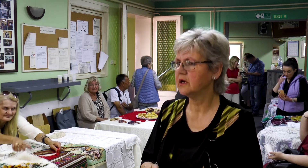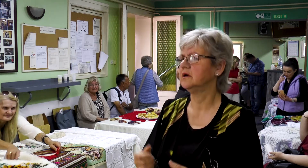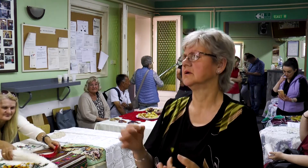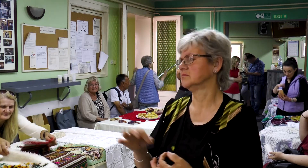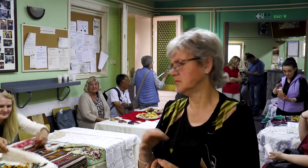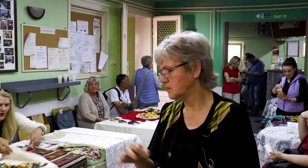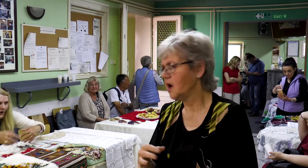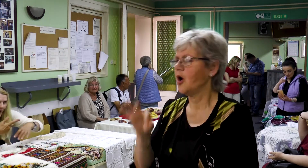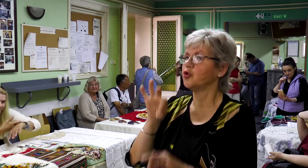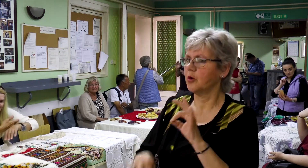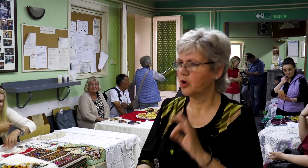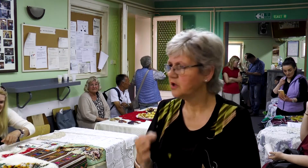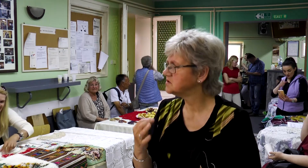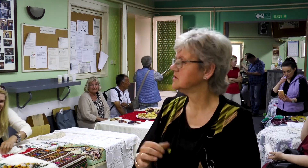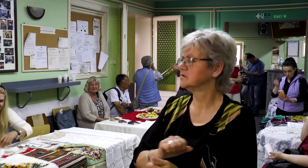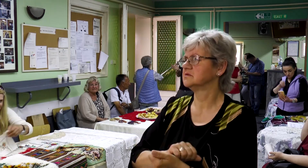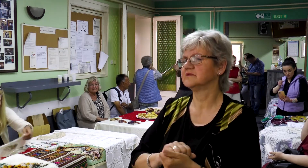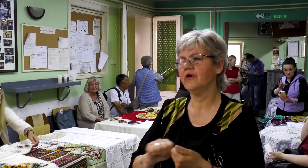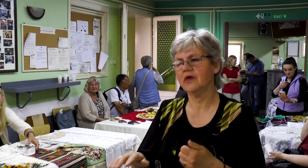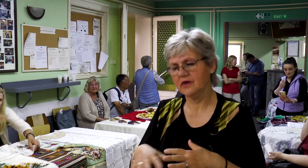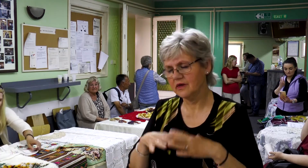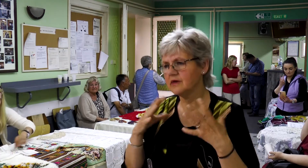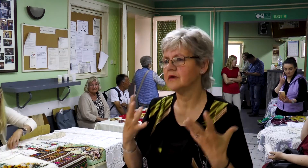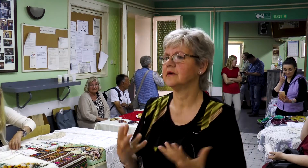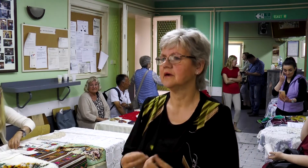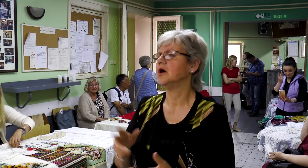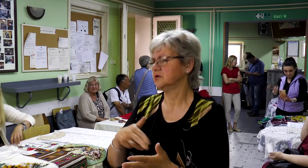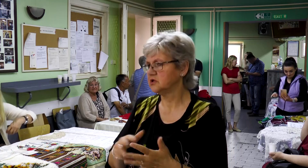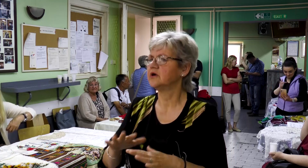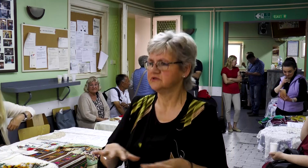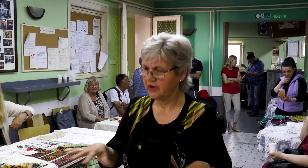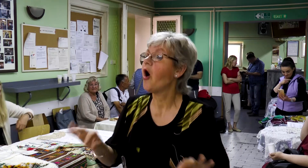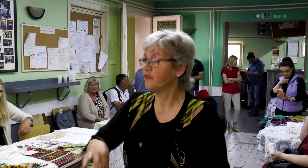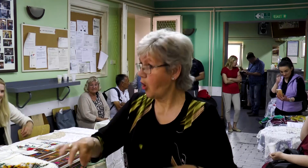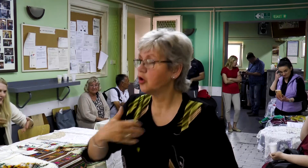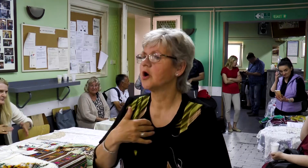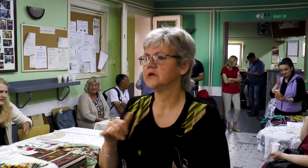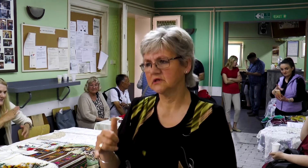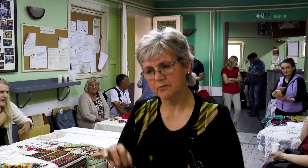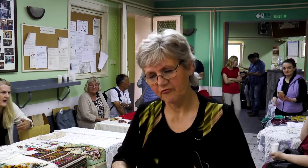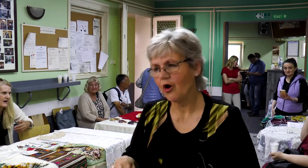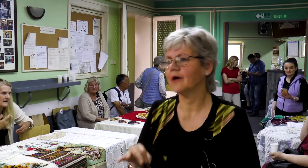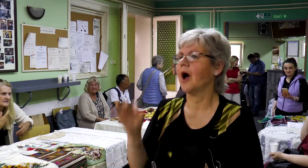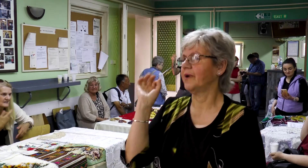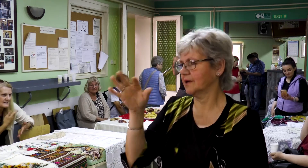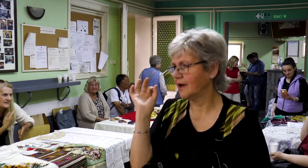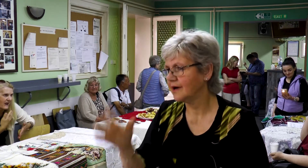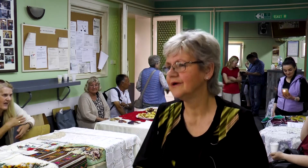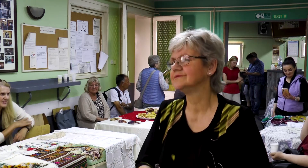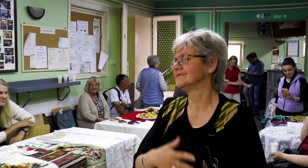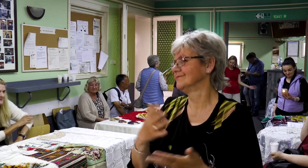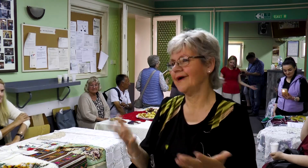Ima puno, radimo ručne radove i tako svašta nešto. Ranije je bio